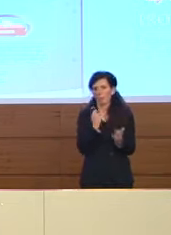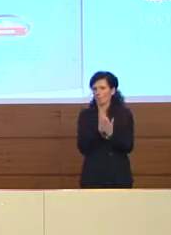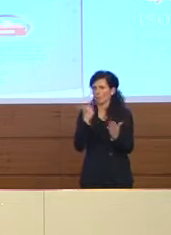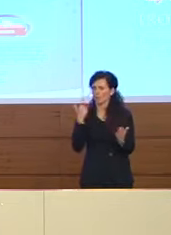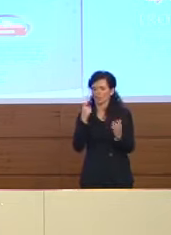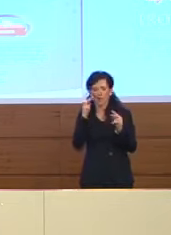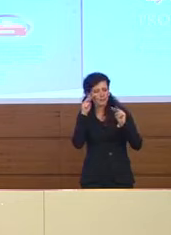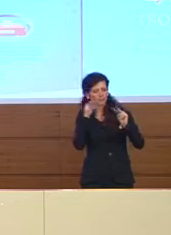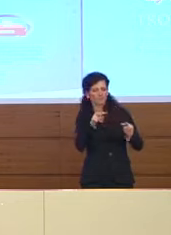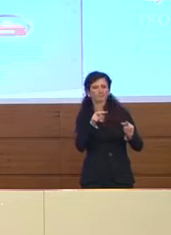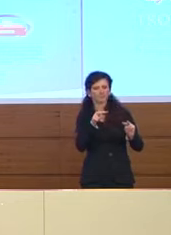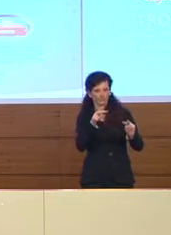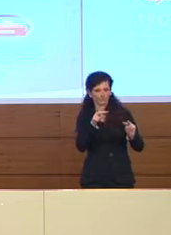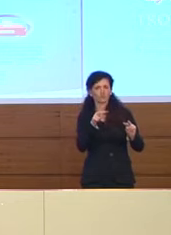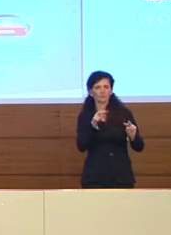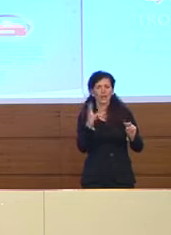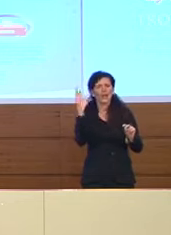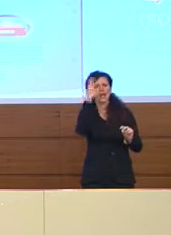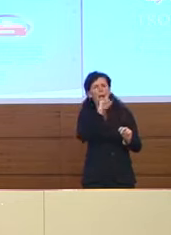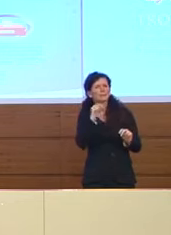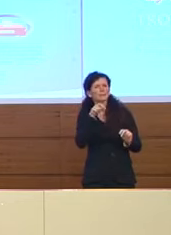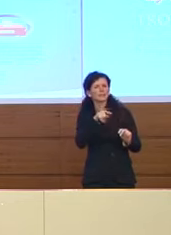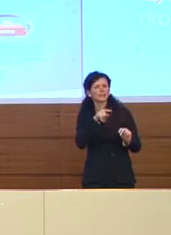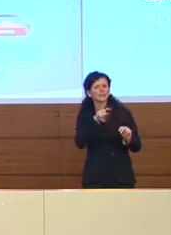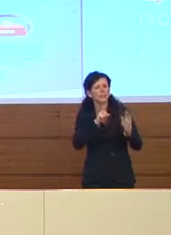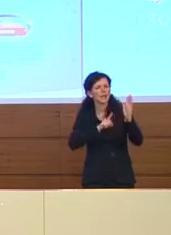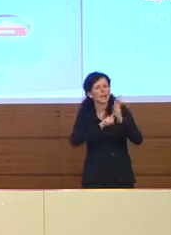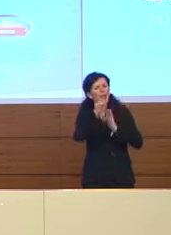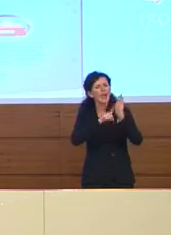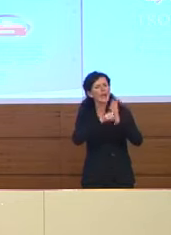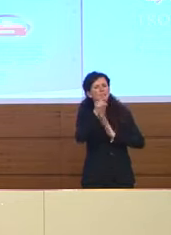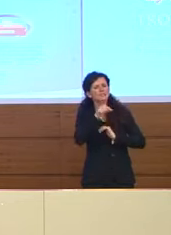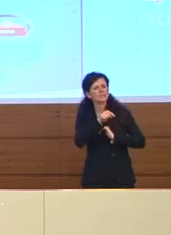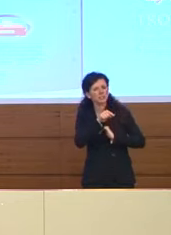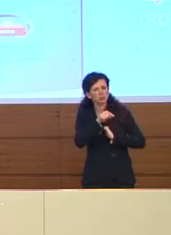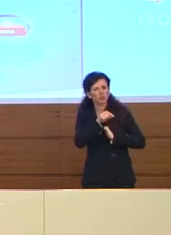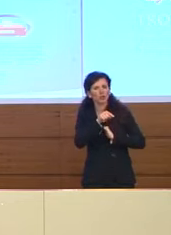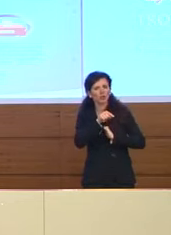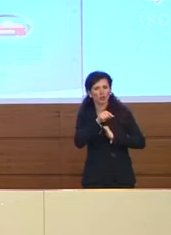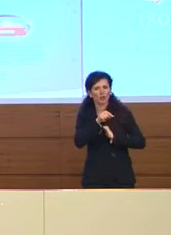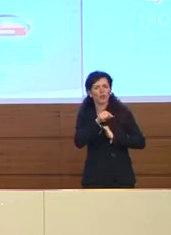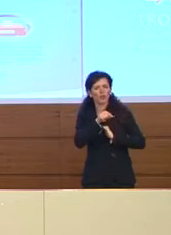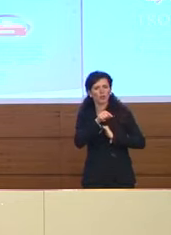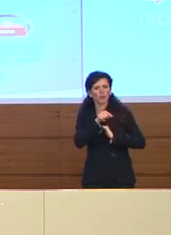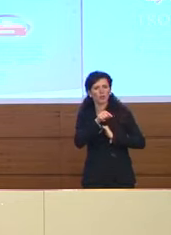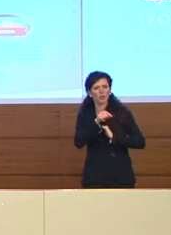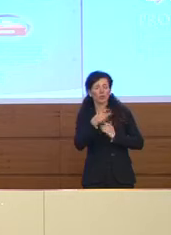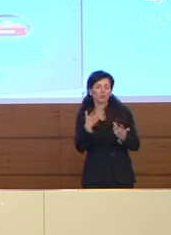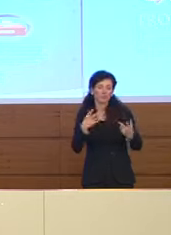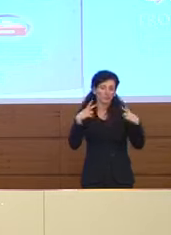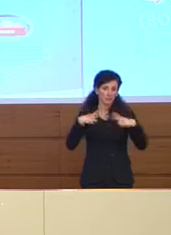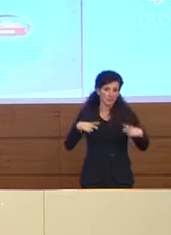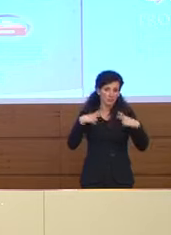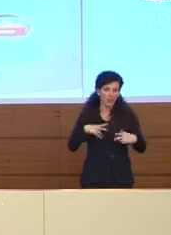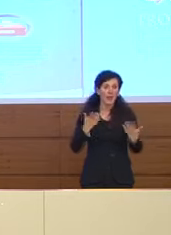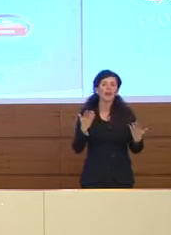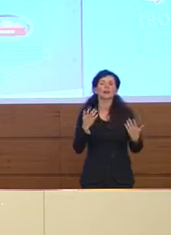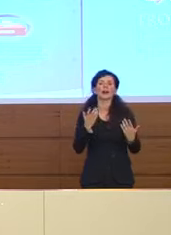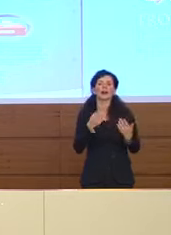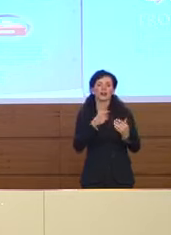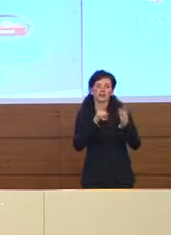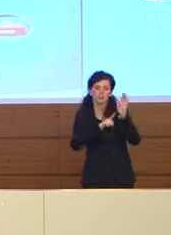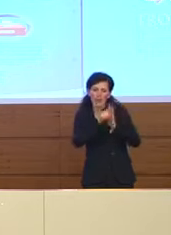l'esito auspicabilmente la mancanza di esito oppure minimi